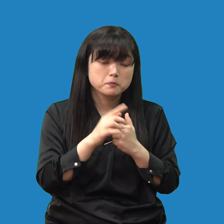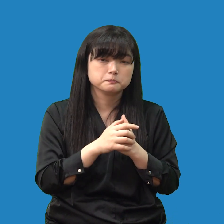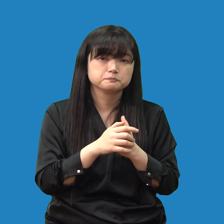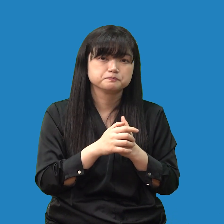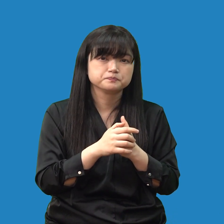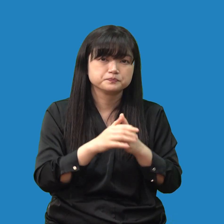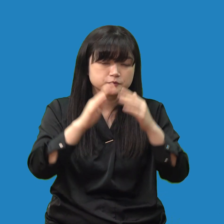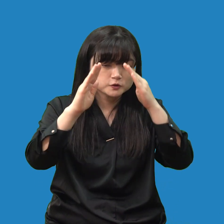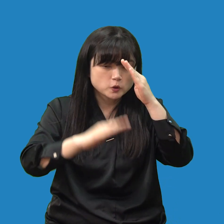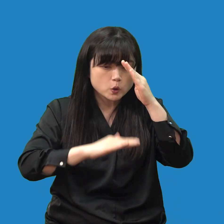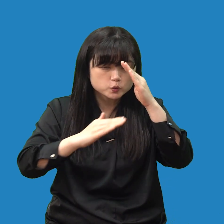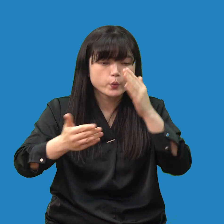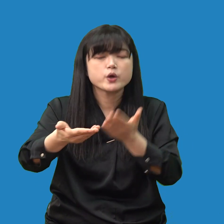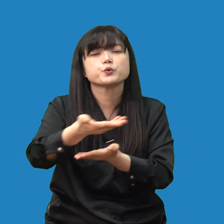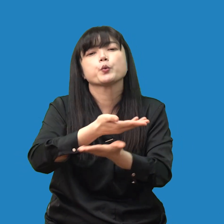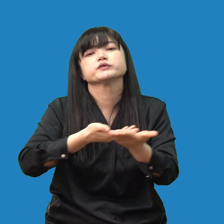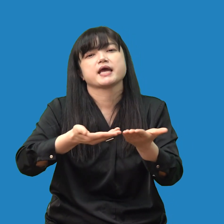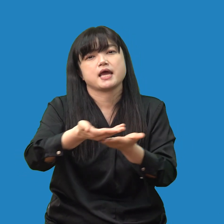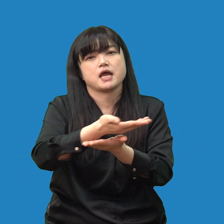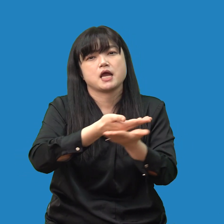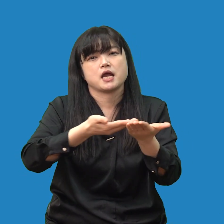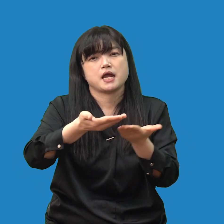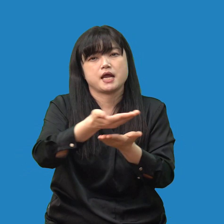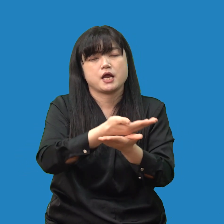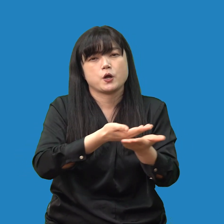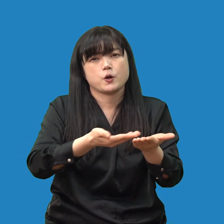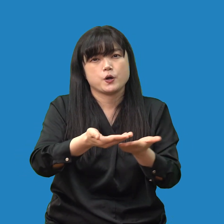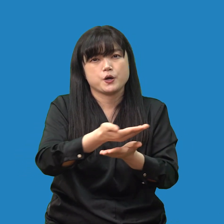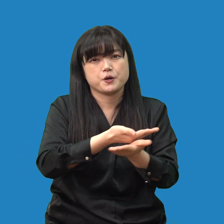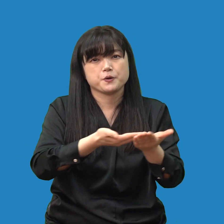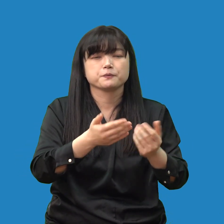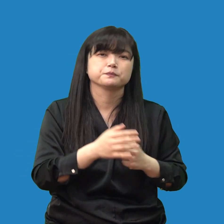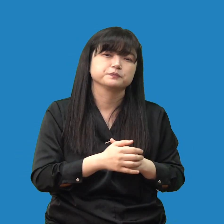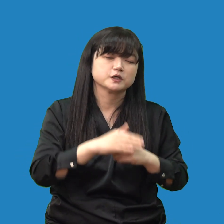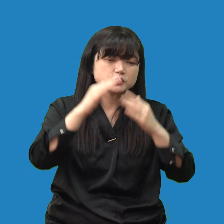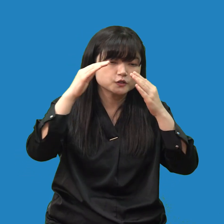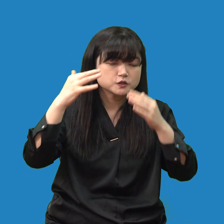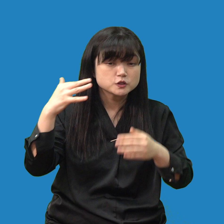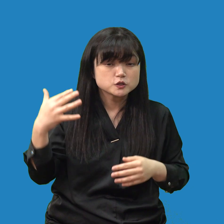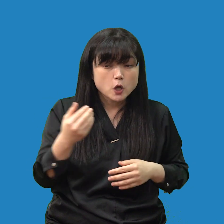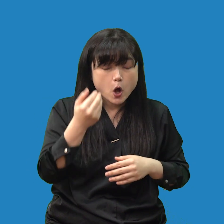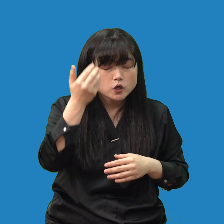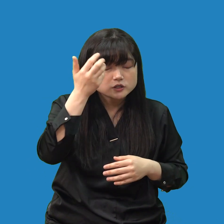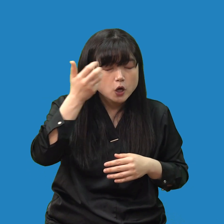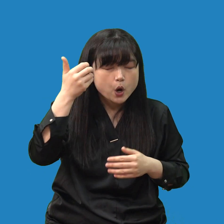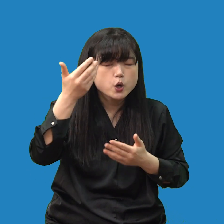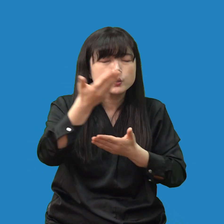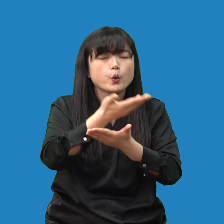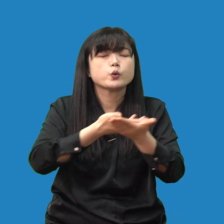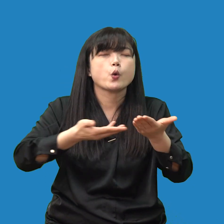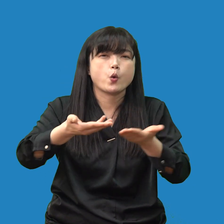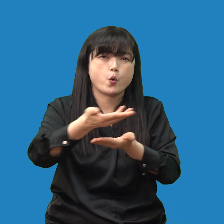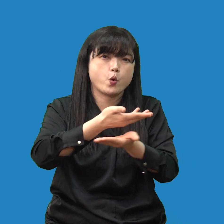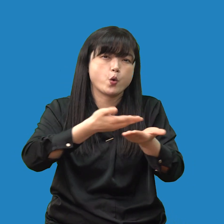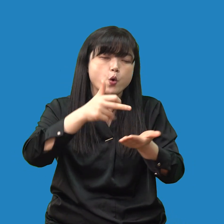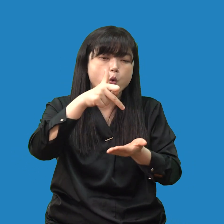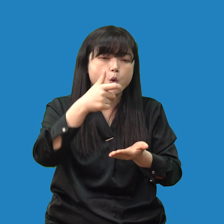쓰이는가? 성도의 교제라고 할 때 교제, 그리고 제가 축도할 때마다 성령의 교통하심이라 할 때